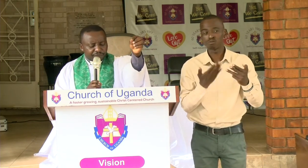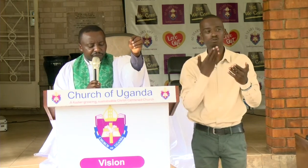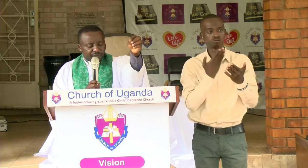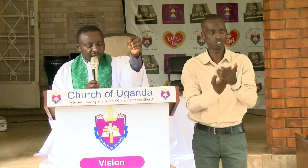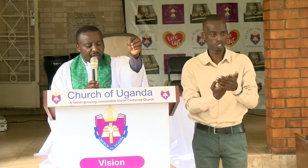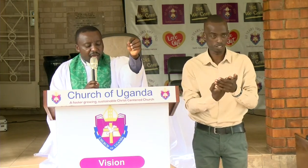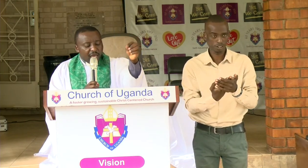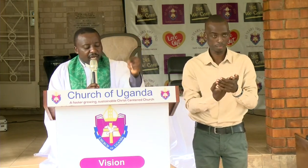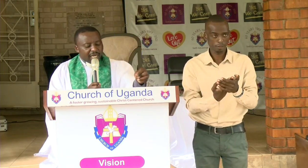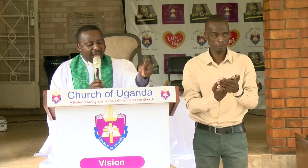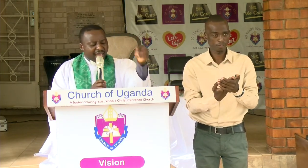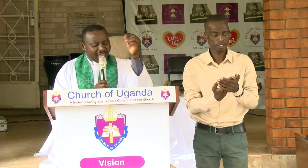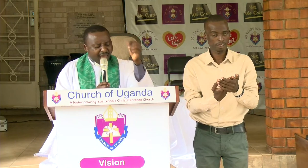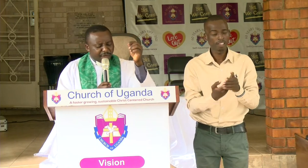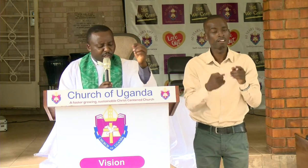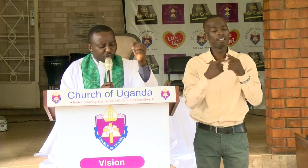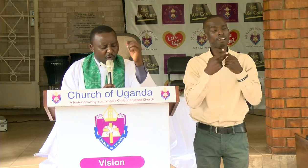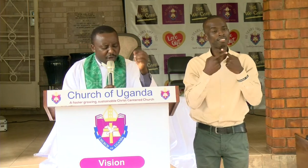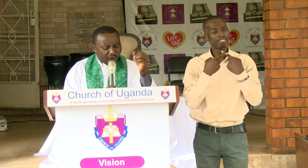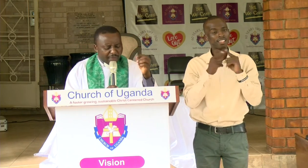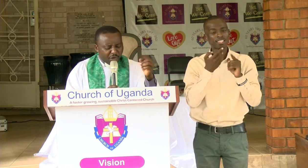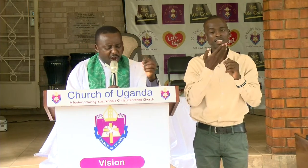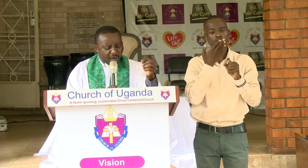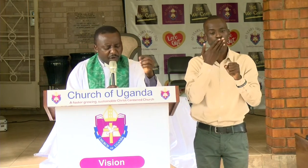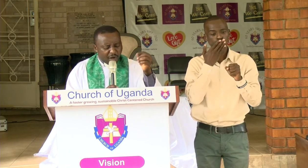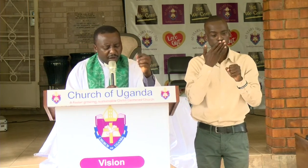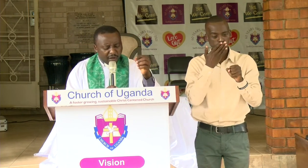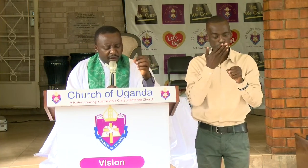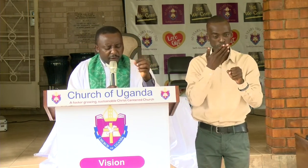kulunji na ye